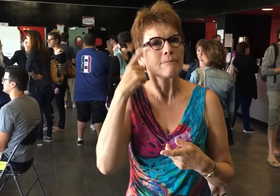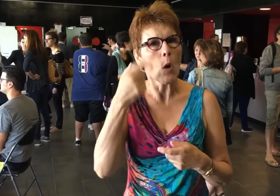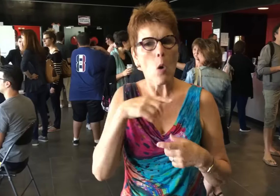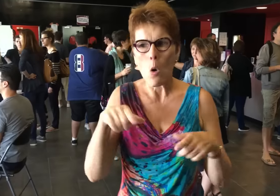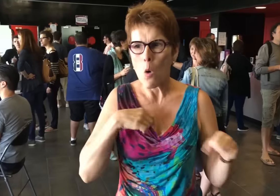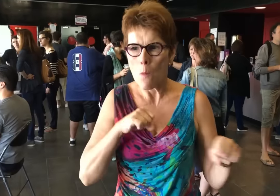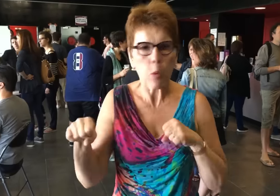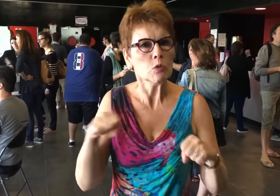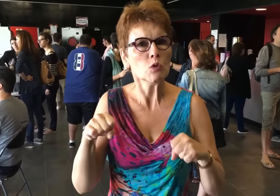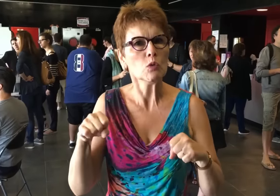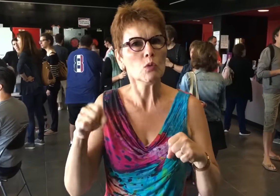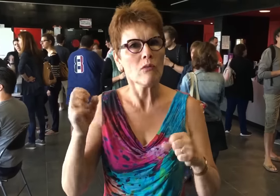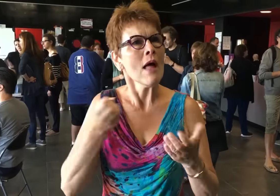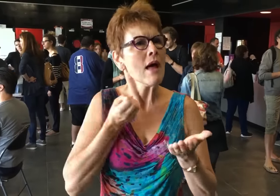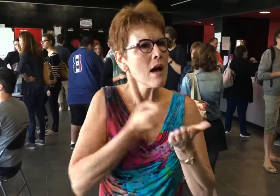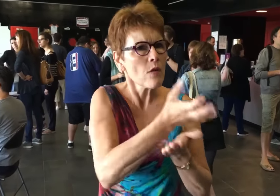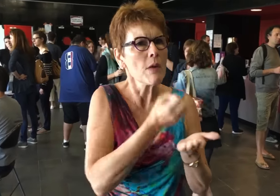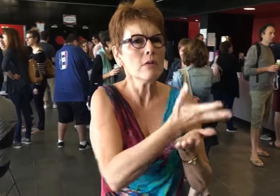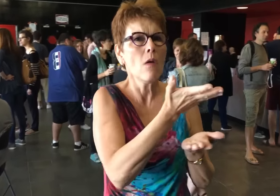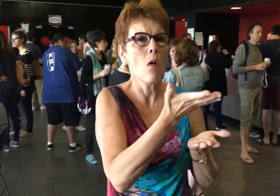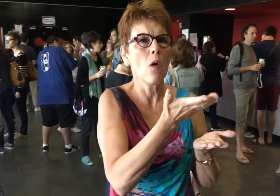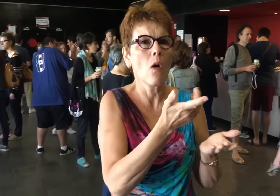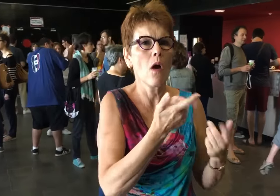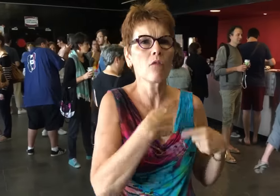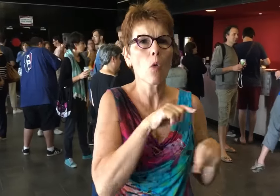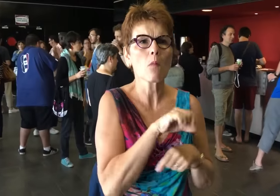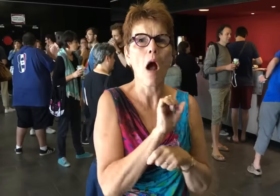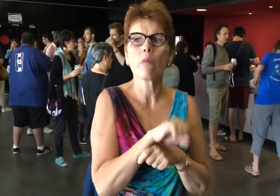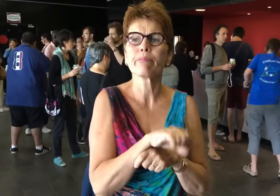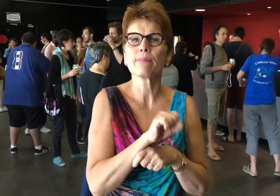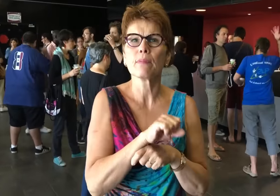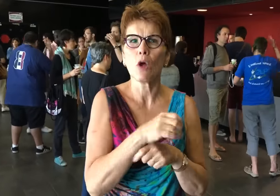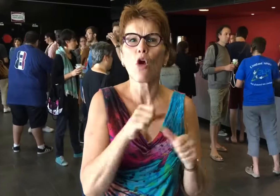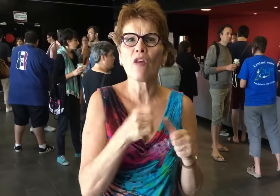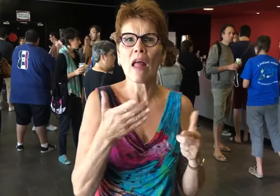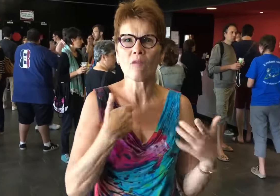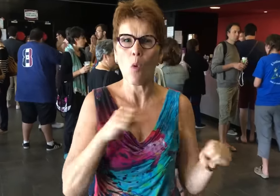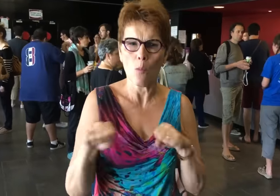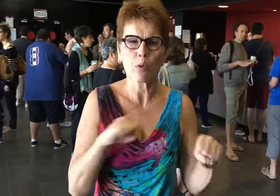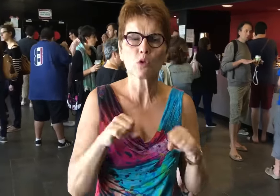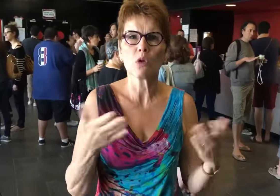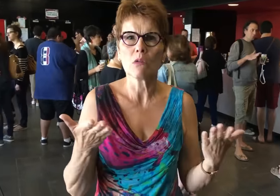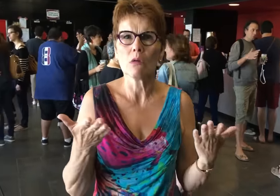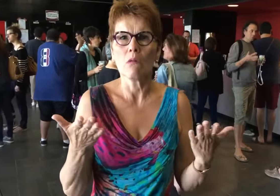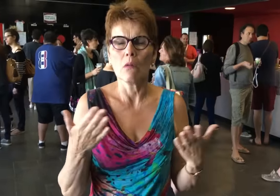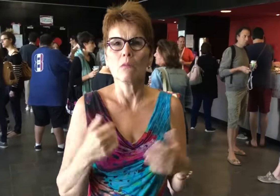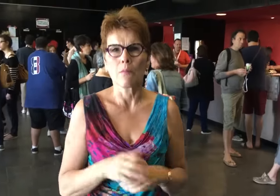vraiment conscience, le suicide, toutes ces choses-là, et je prends conscience qu'il faut vraiment qu'on réagisse et qu'on bouge.